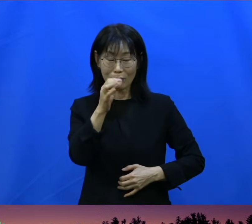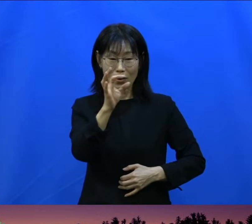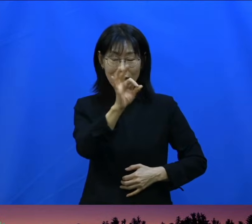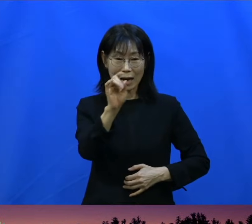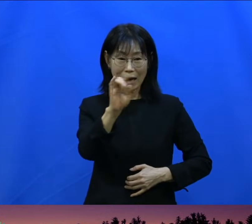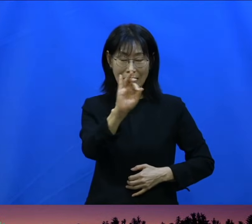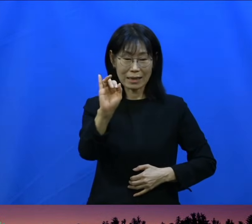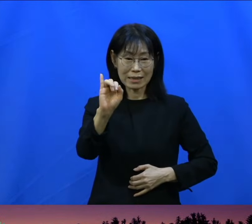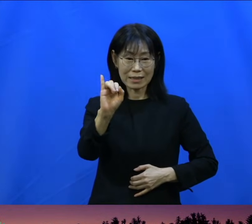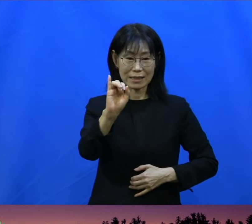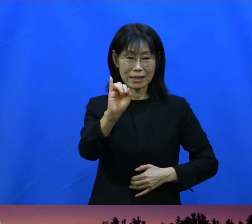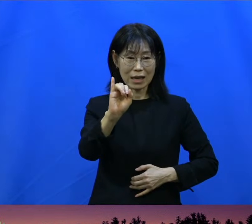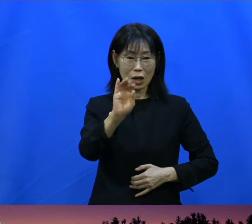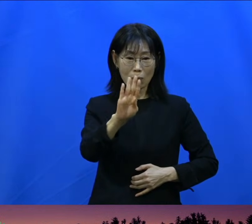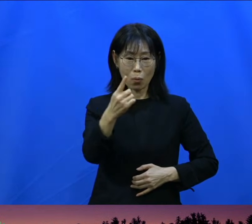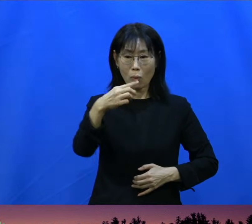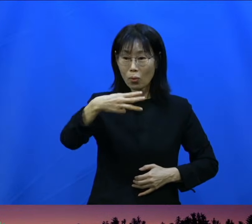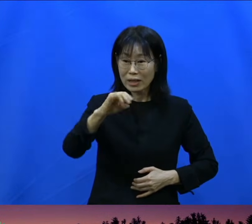희끄무리해지잖아요.